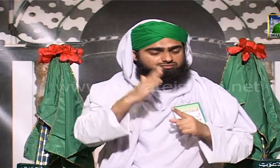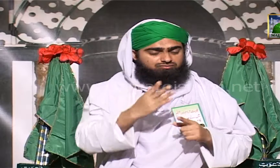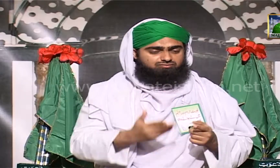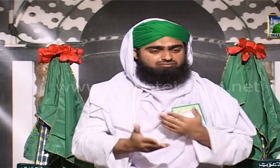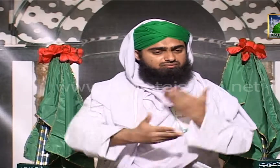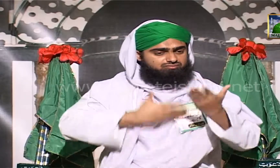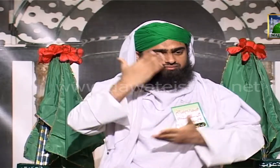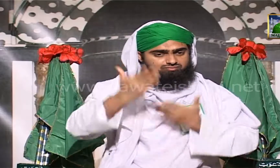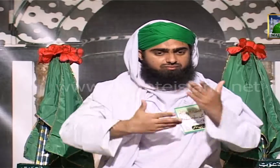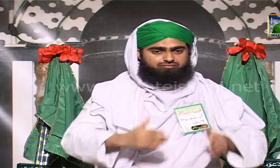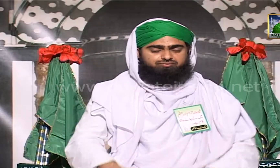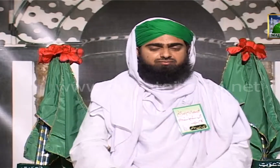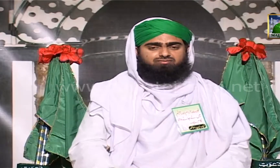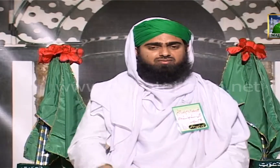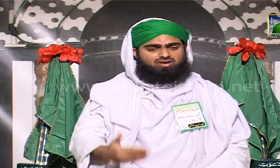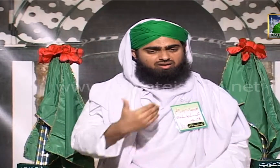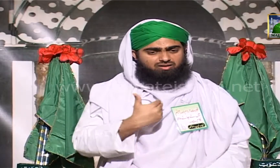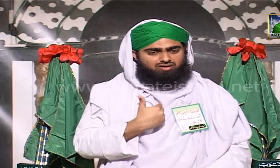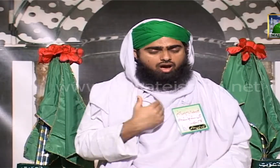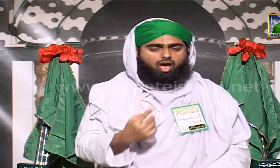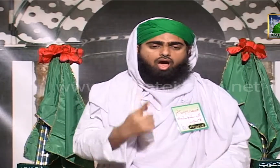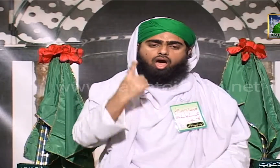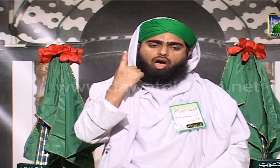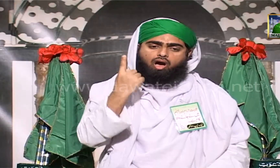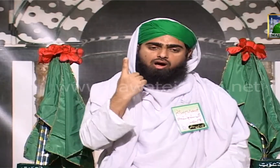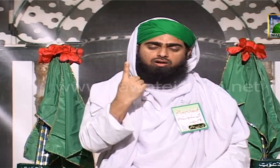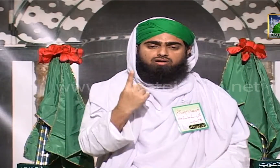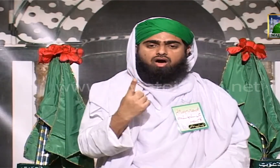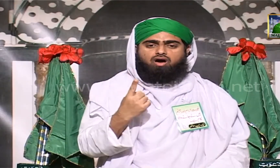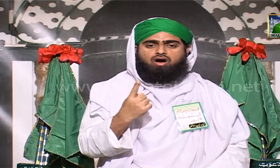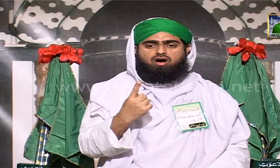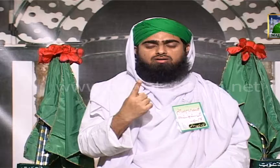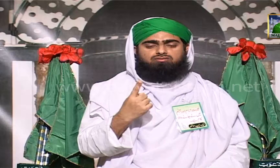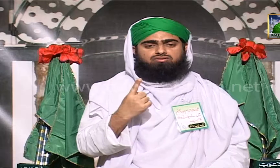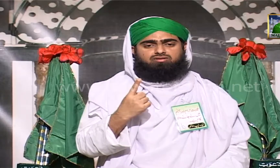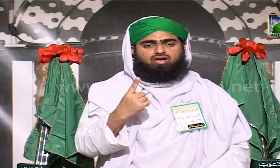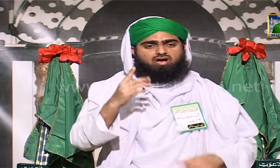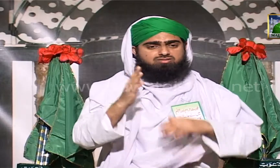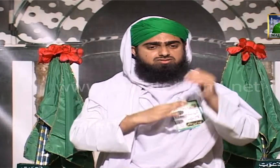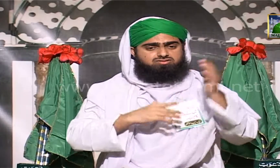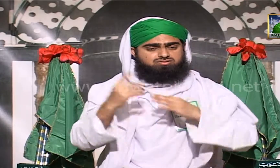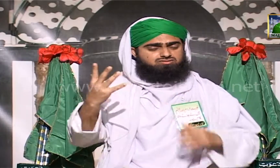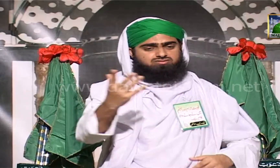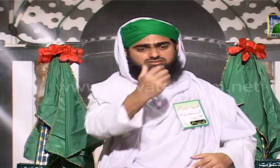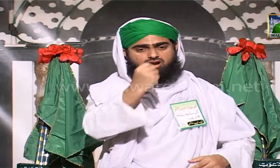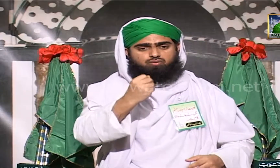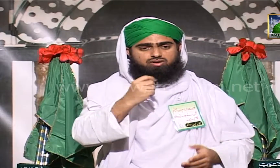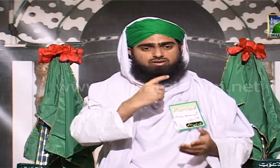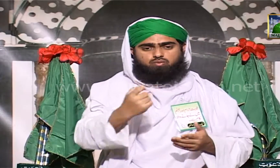فرمایا کہ میں نے اللہ تعالی کے عائد کردہ فرائض کے بعد